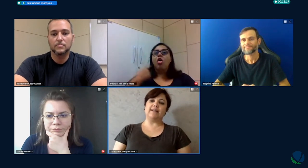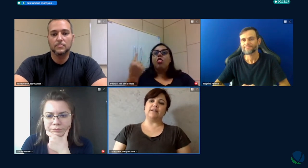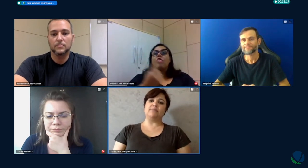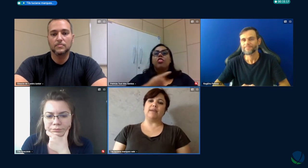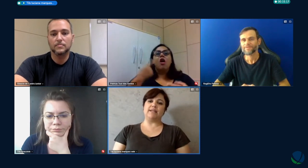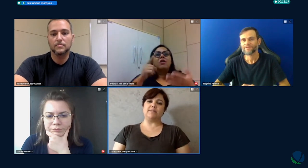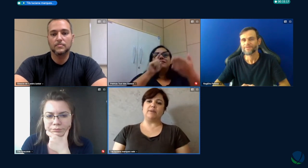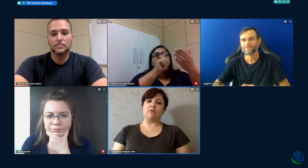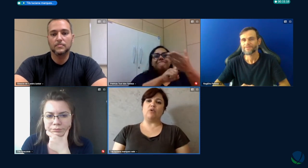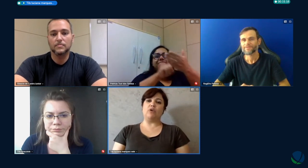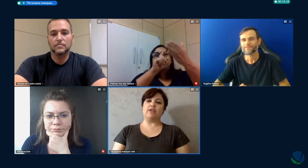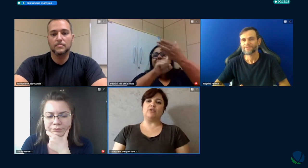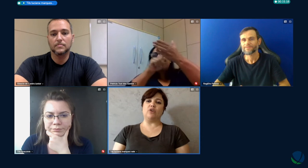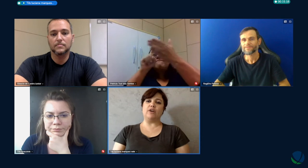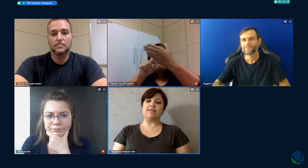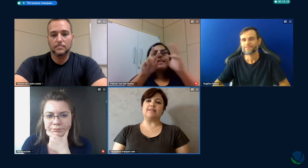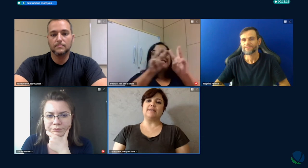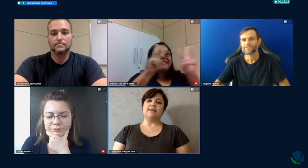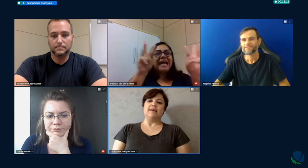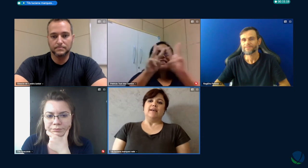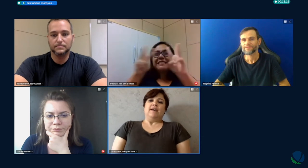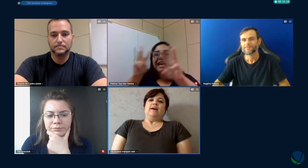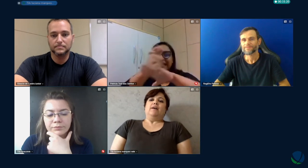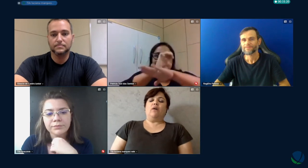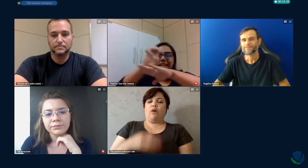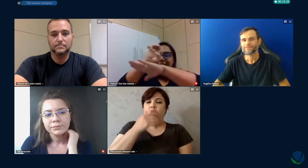professora Franciele também explicou que nós,